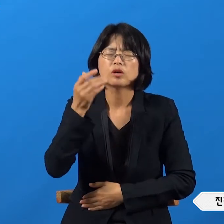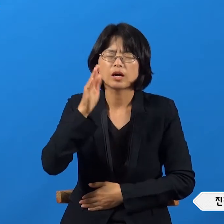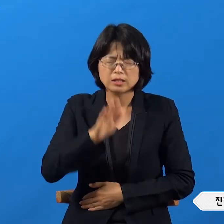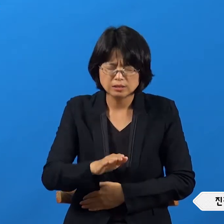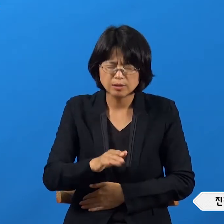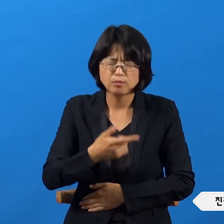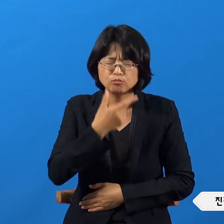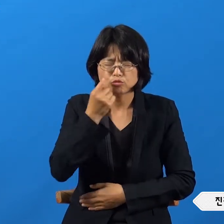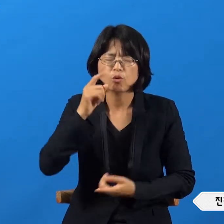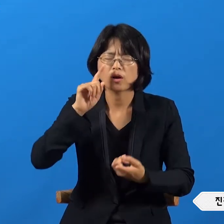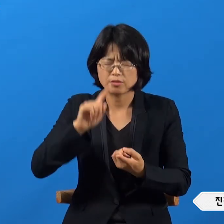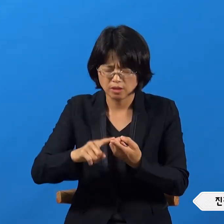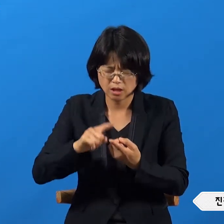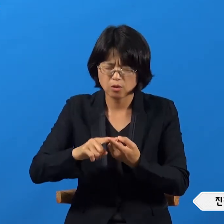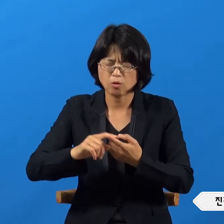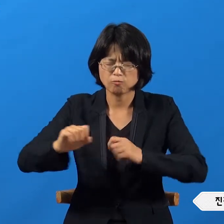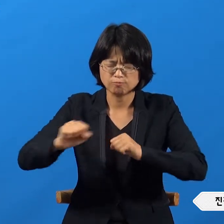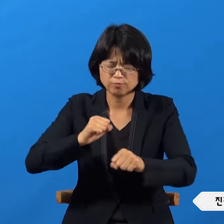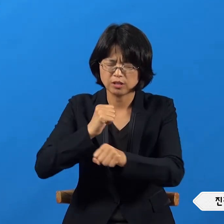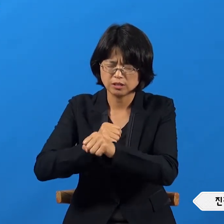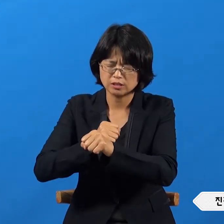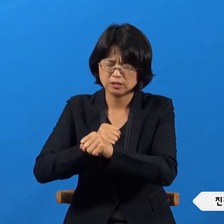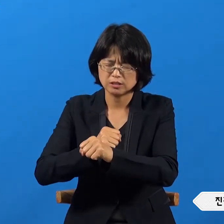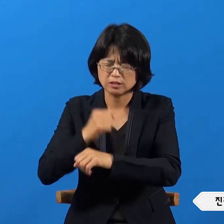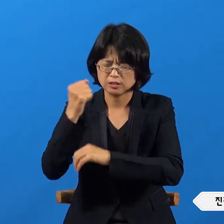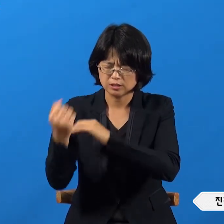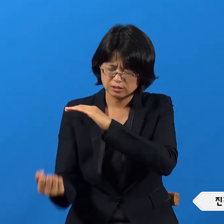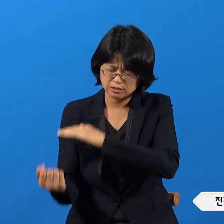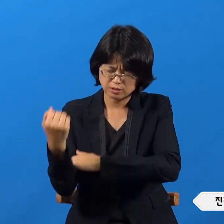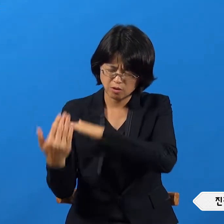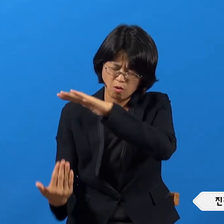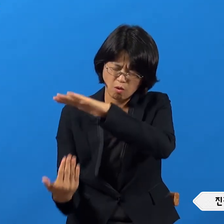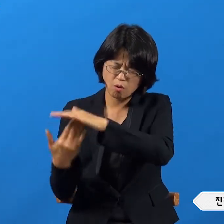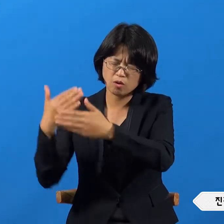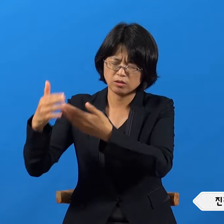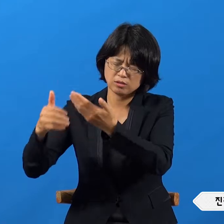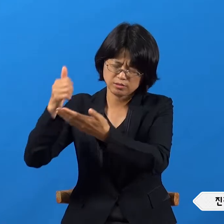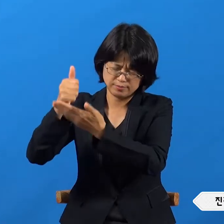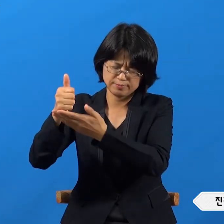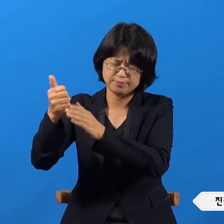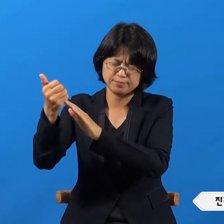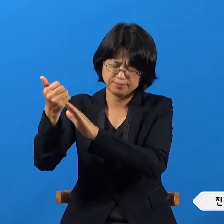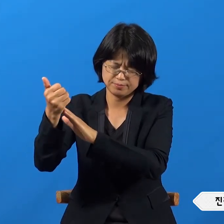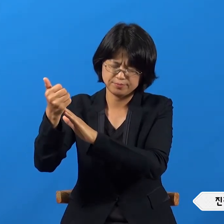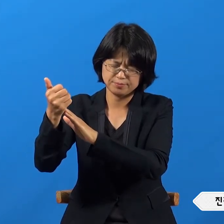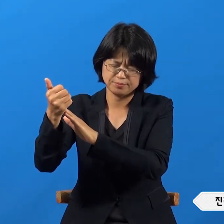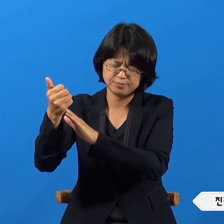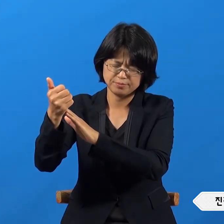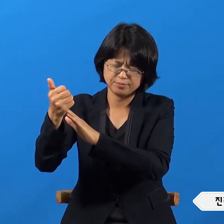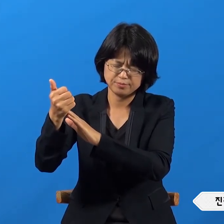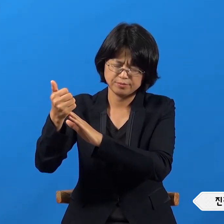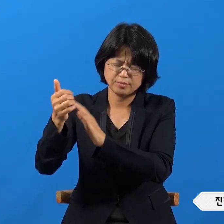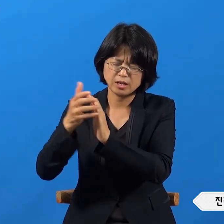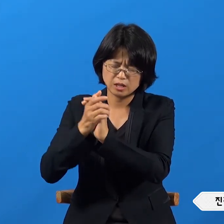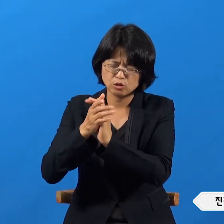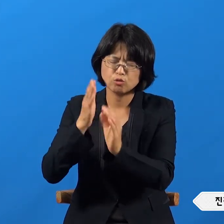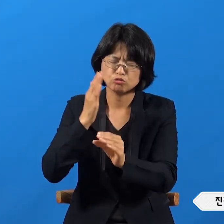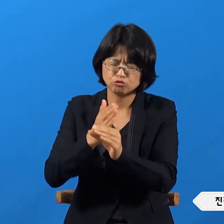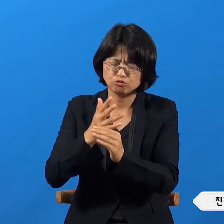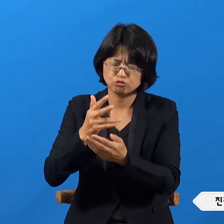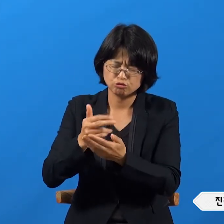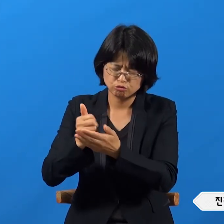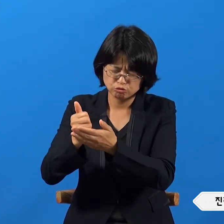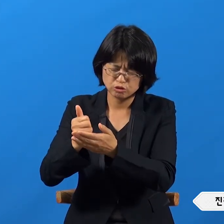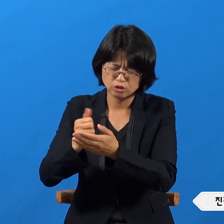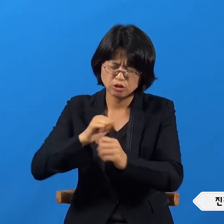하나님, 우리의 기도 가운데 주께서 역사하시고 기적을 베풀어 주시고